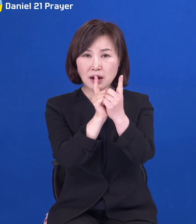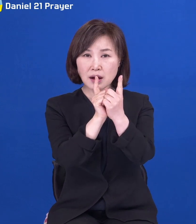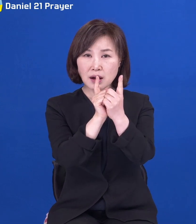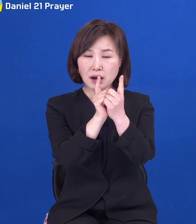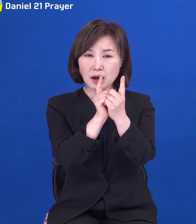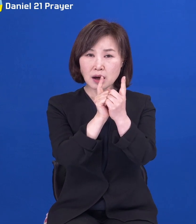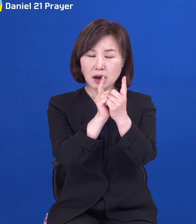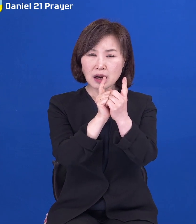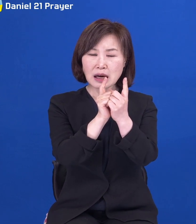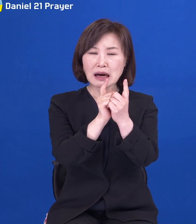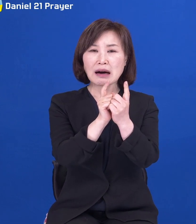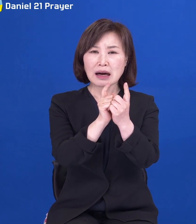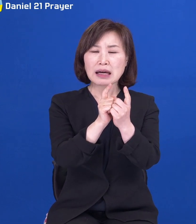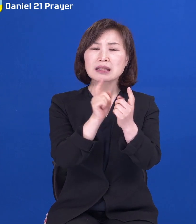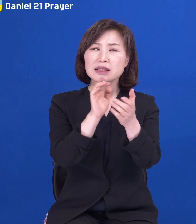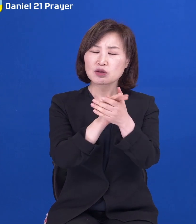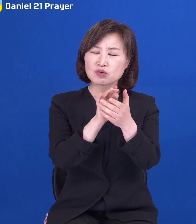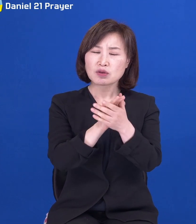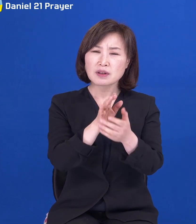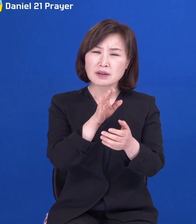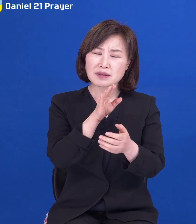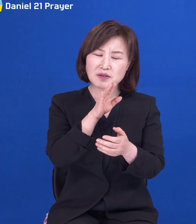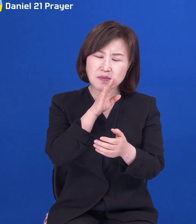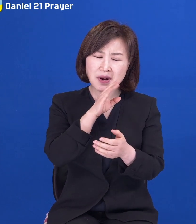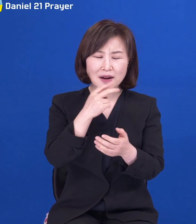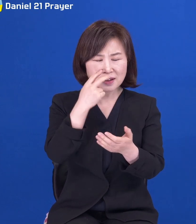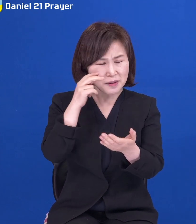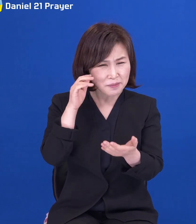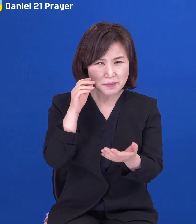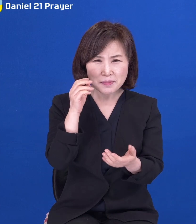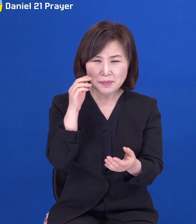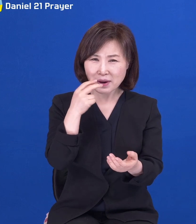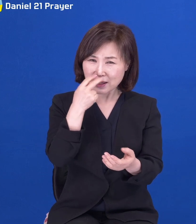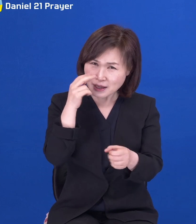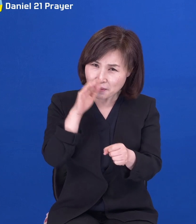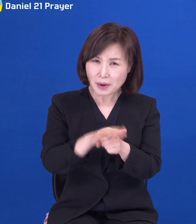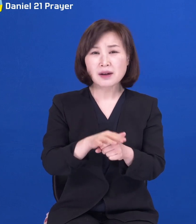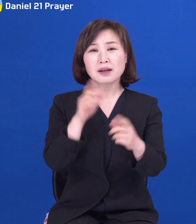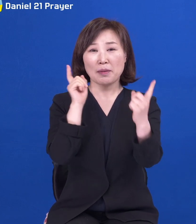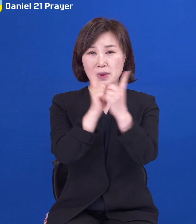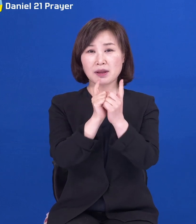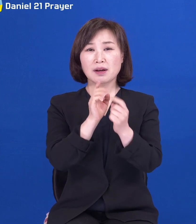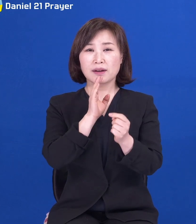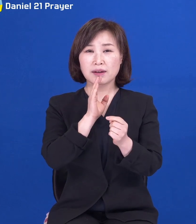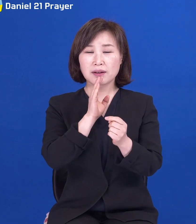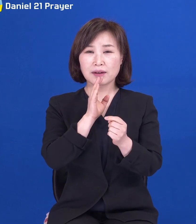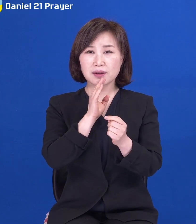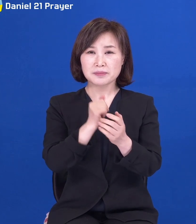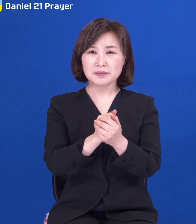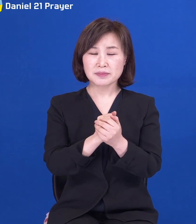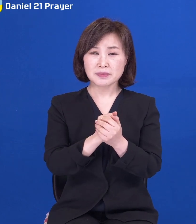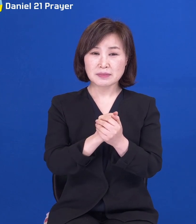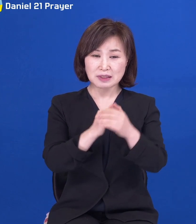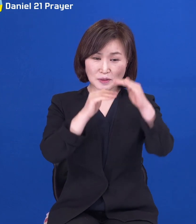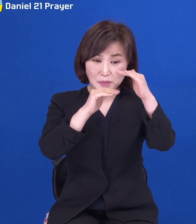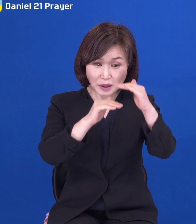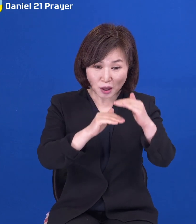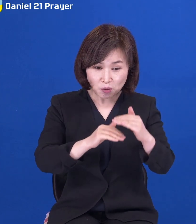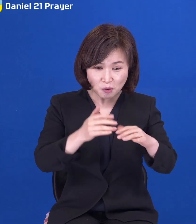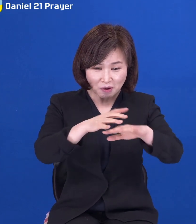친구를 극적으로 만났거든요. 그런 부분들에 대한 얘기를 이제 원고 없이